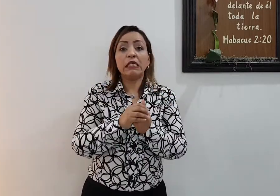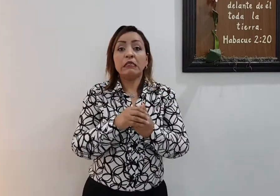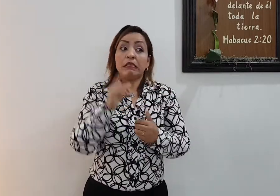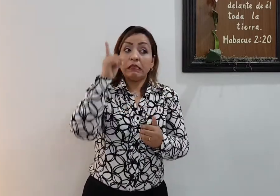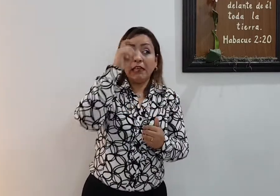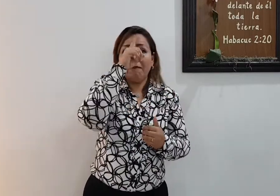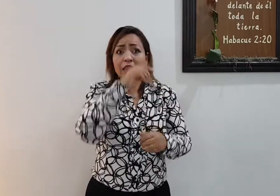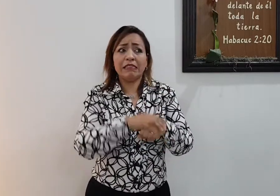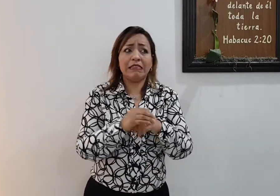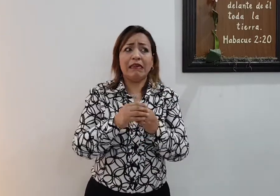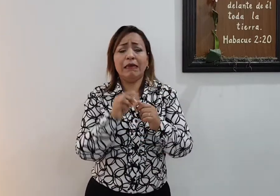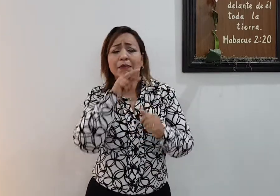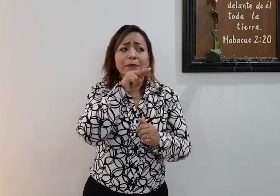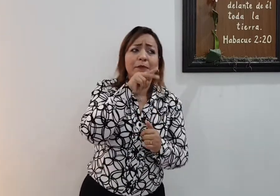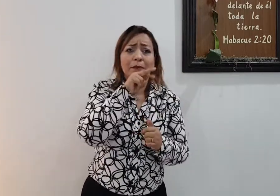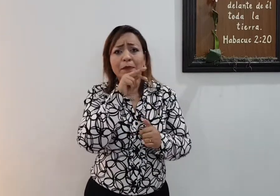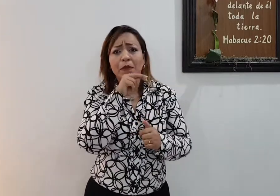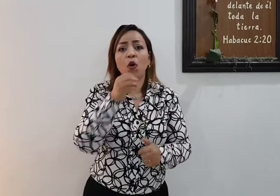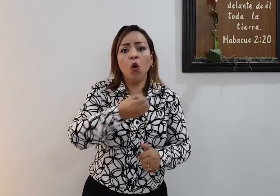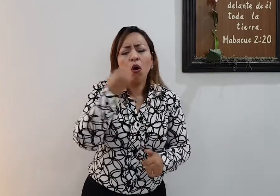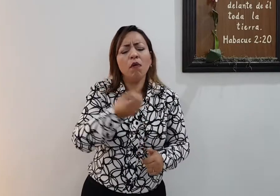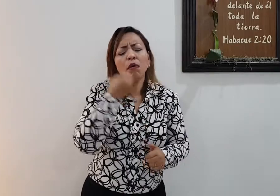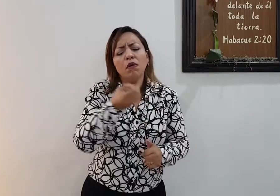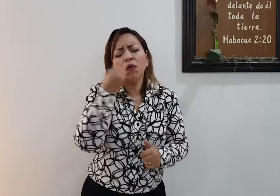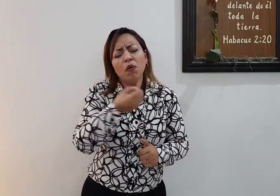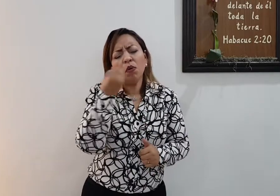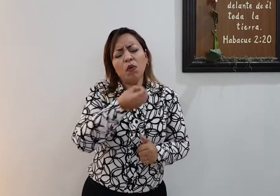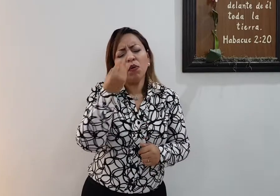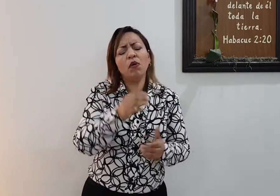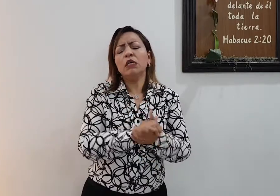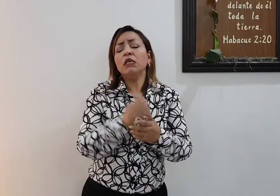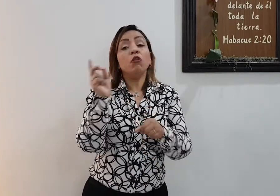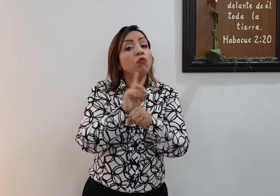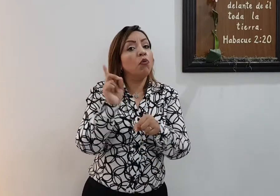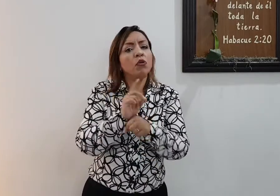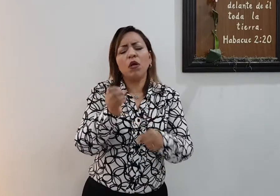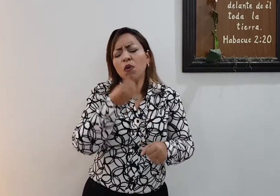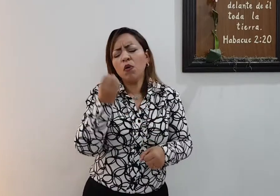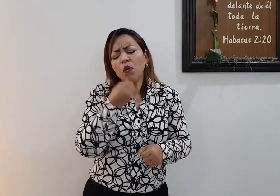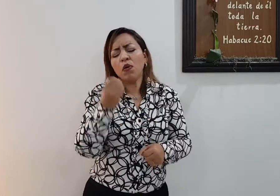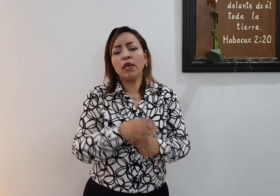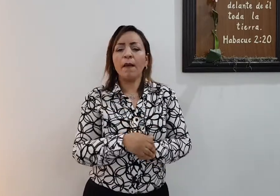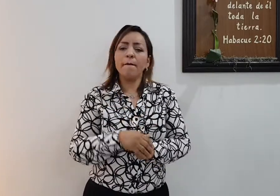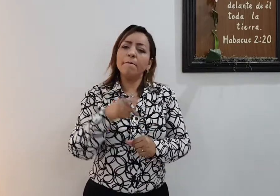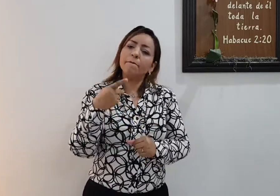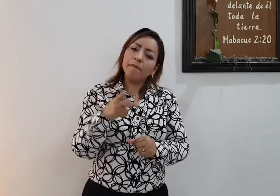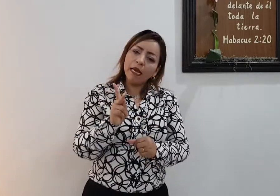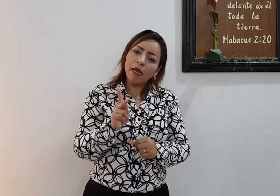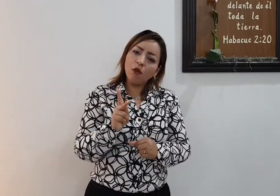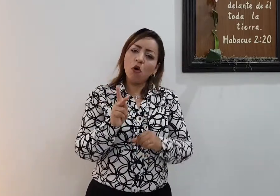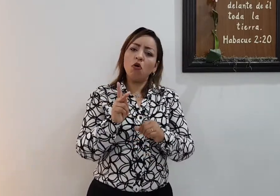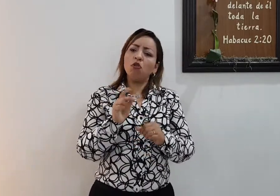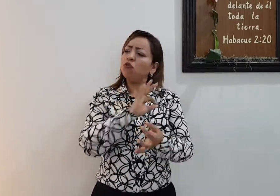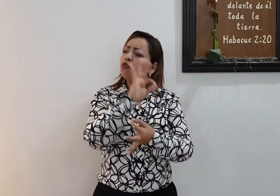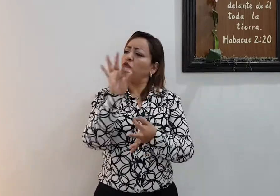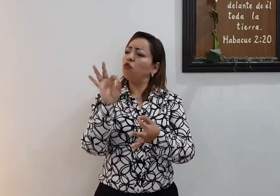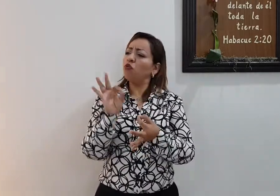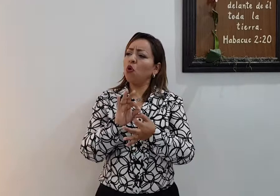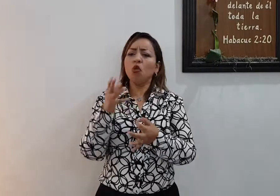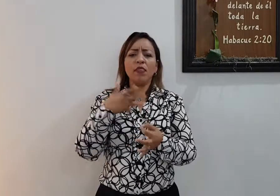Cuando la vida sonríe, parece ser que ¿para qué oró? Todo está bien, tengo trabajo, tengo salud, está bien la familia, no me hace falta nada,